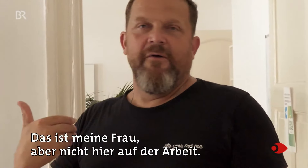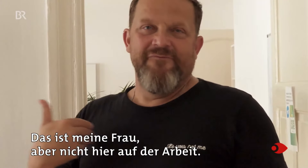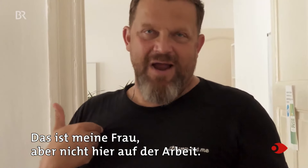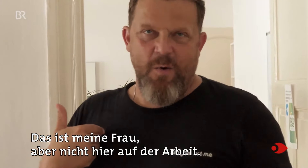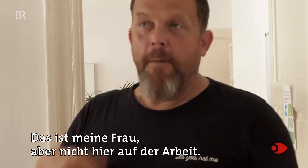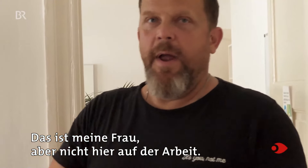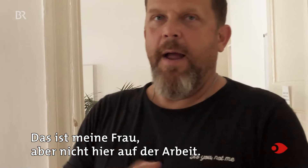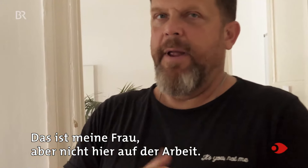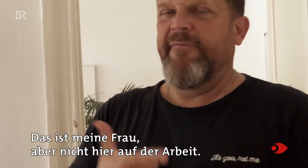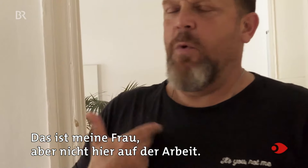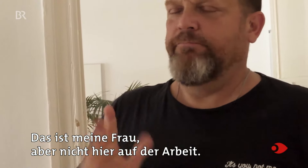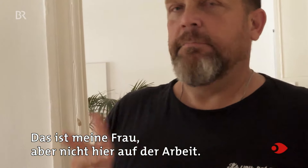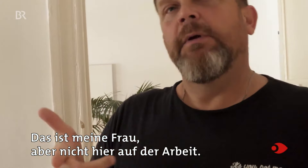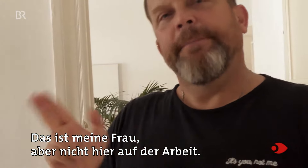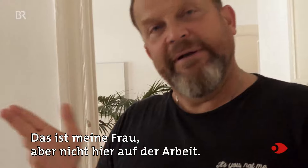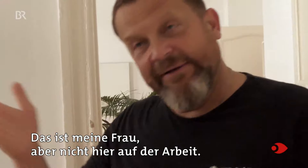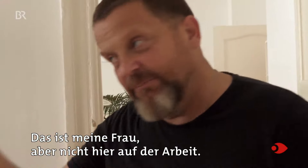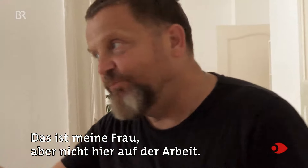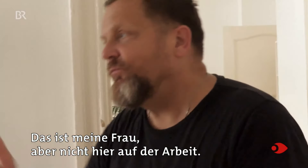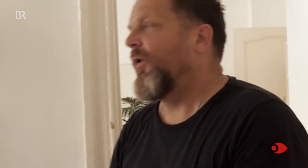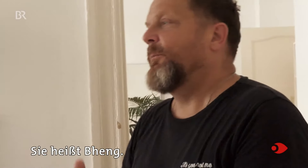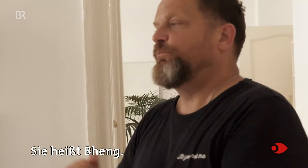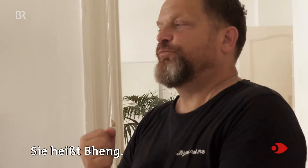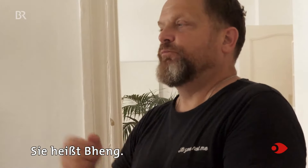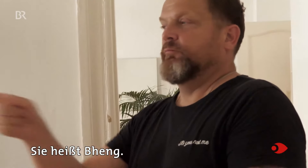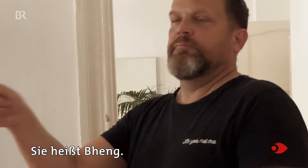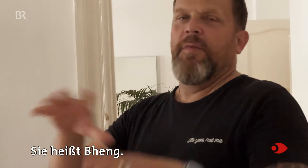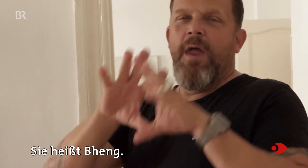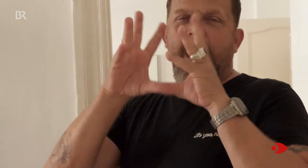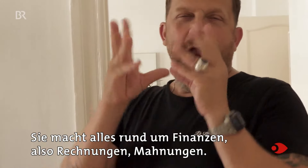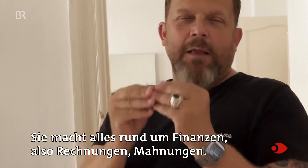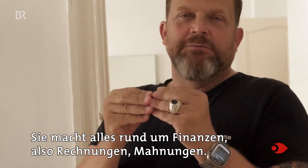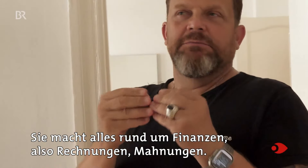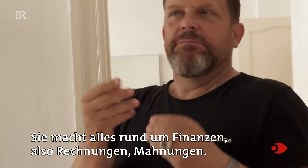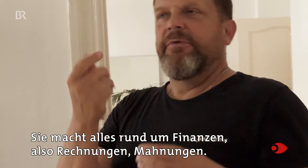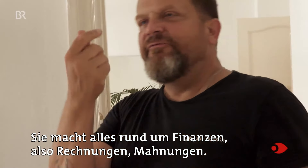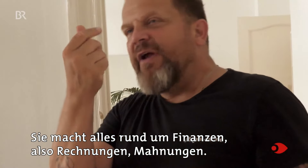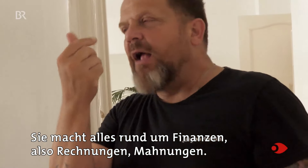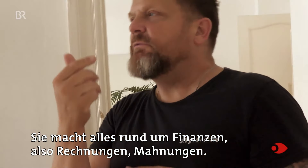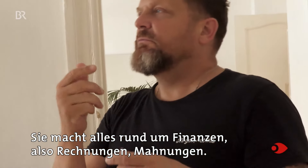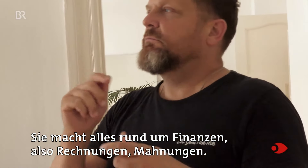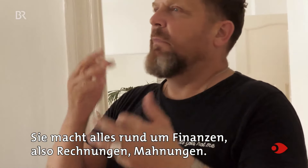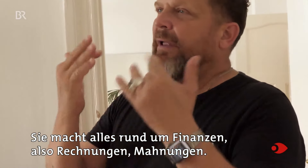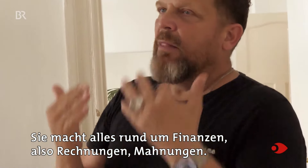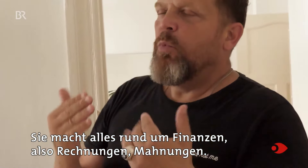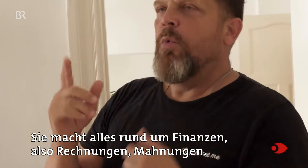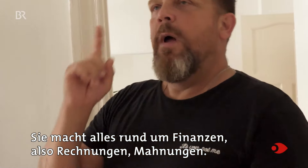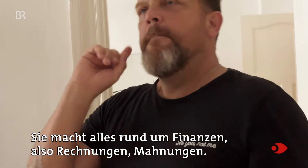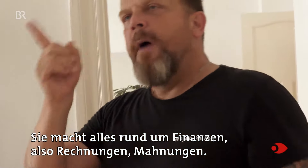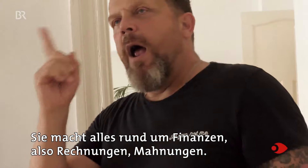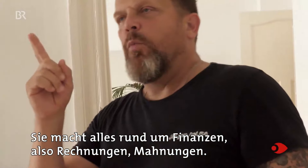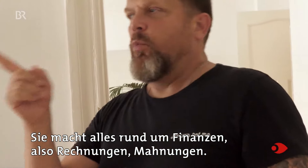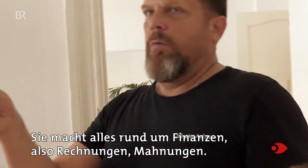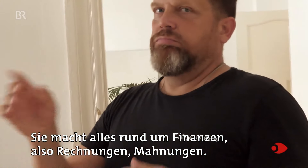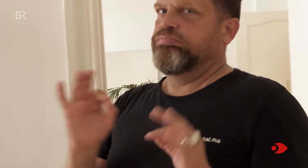Das ist meine Frau, aber nicht hier auf der Arbeit. Sie heißt Beng. Sie macht alles rund um Finanzen, also Rechnungen, Mahnungen.